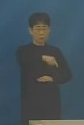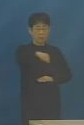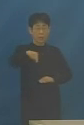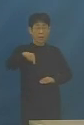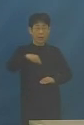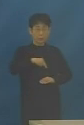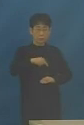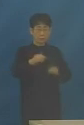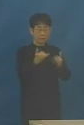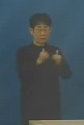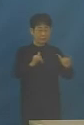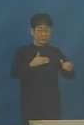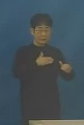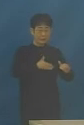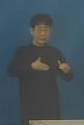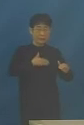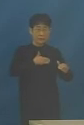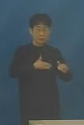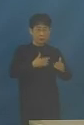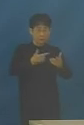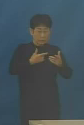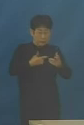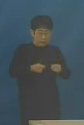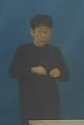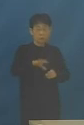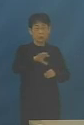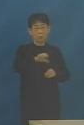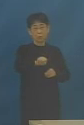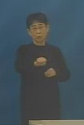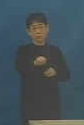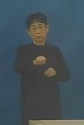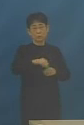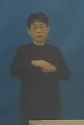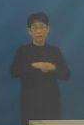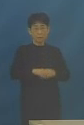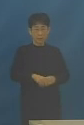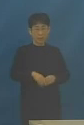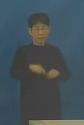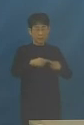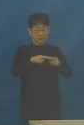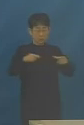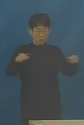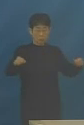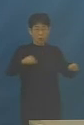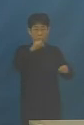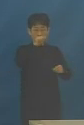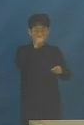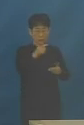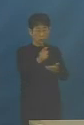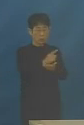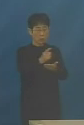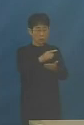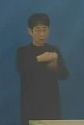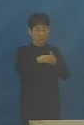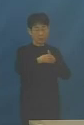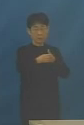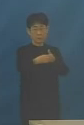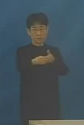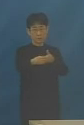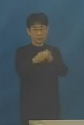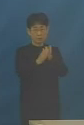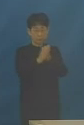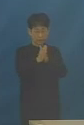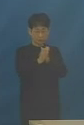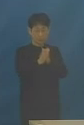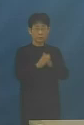読み解きぜひこの国を良い方向へと導いていただきたいと思いますあわせ